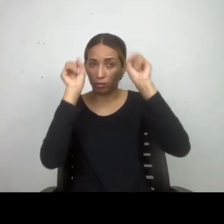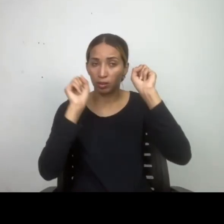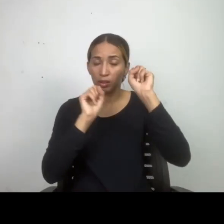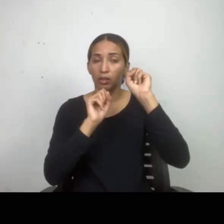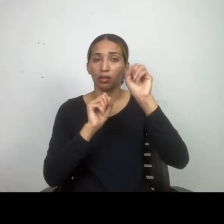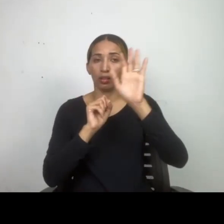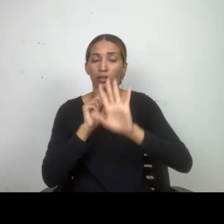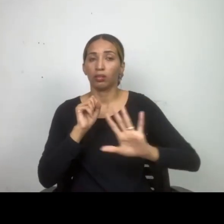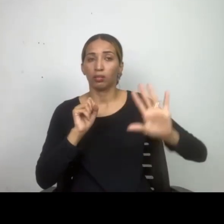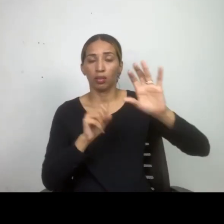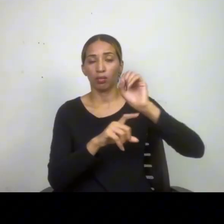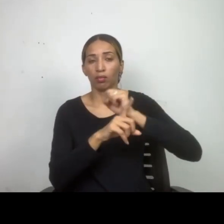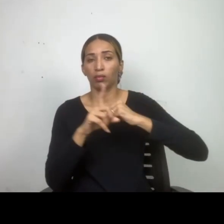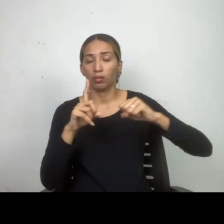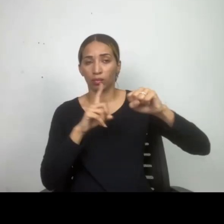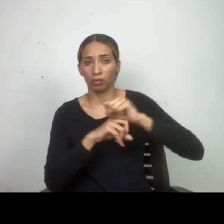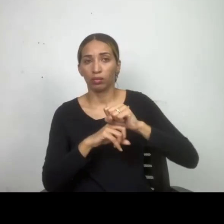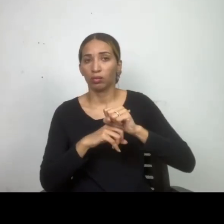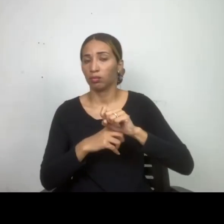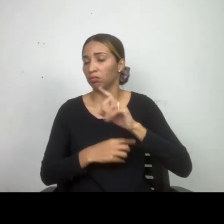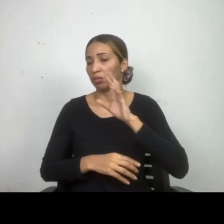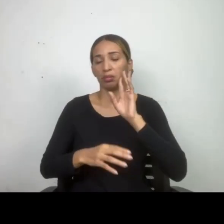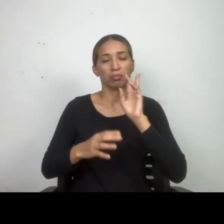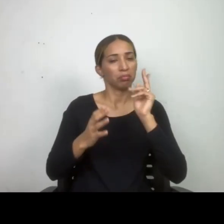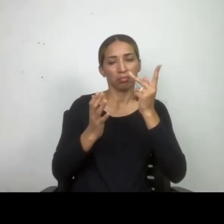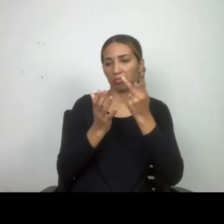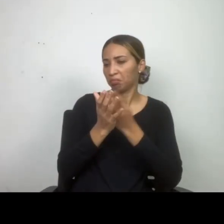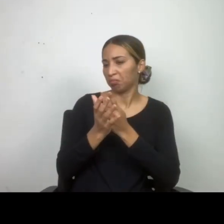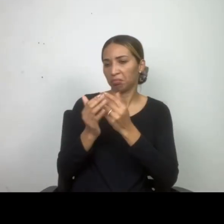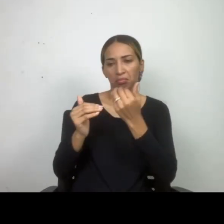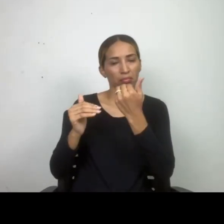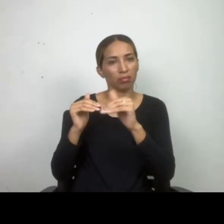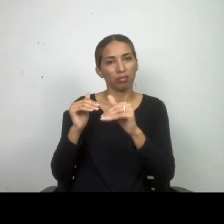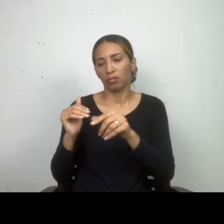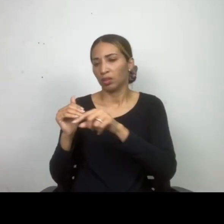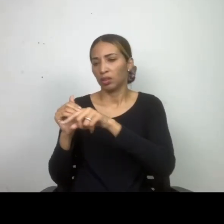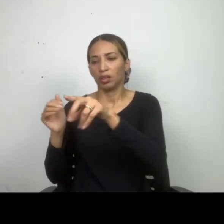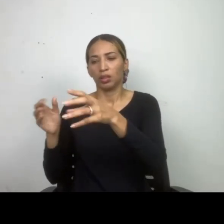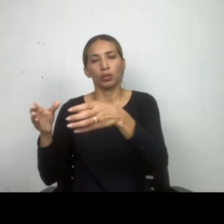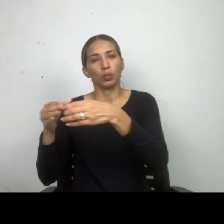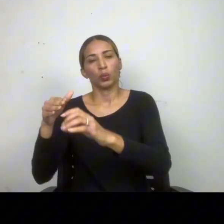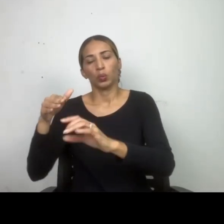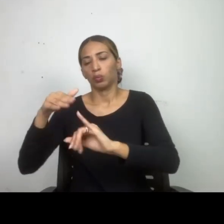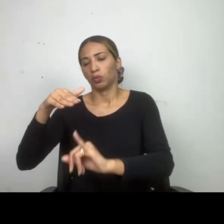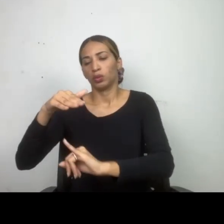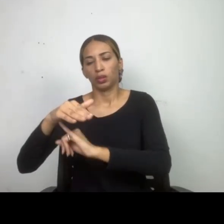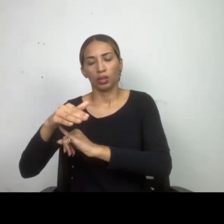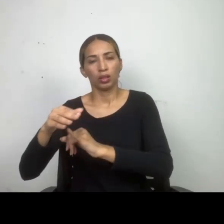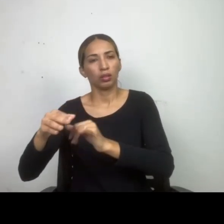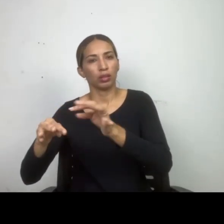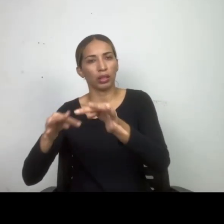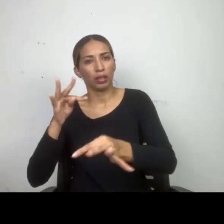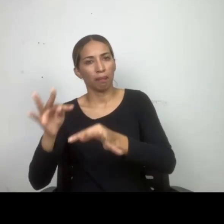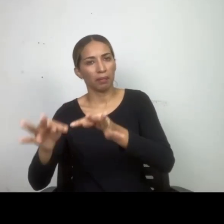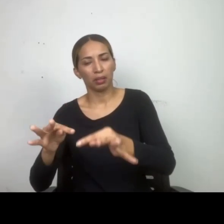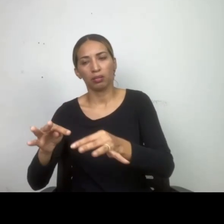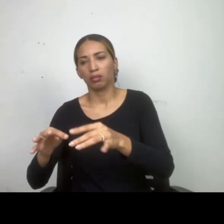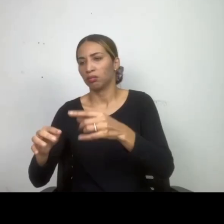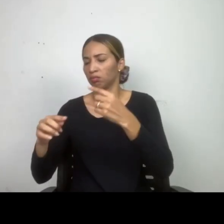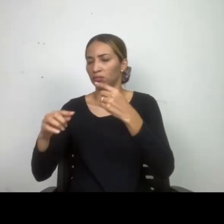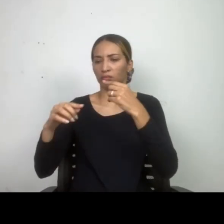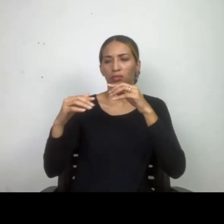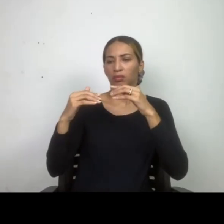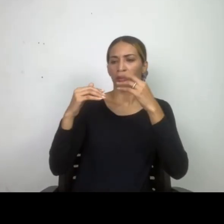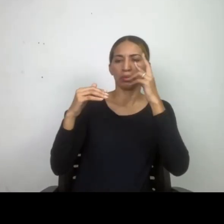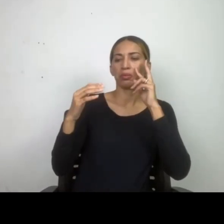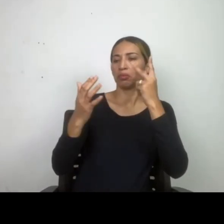Social não reconhece as comunidades terapêuticas como parte da política de assistência social, né? Ela vai determinar